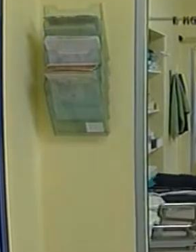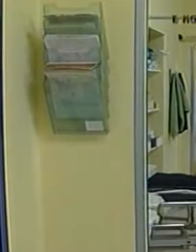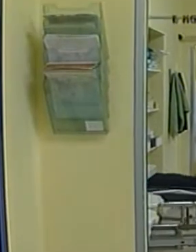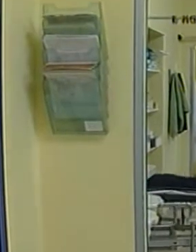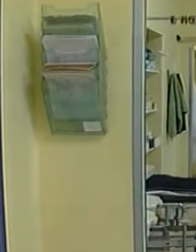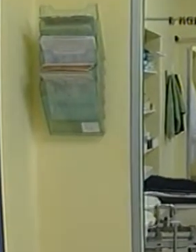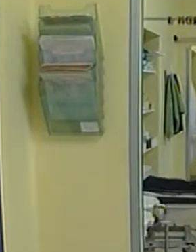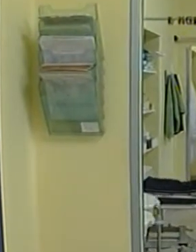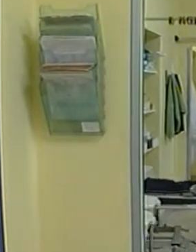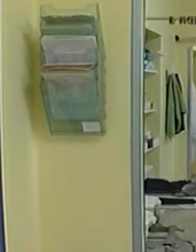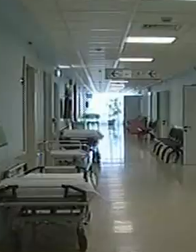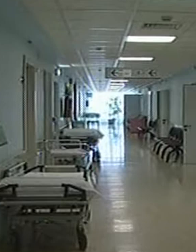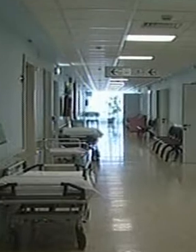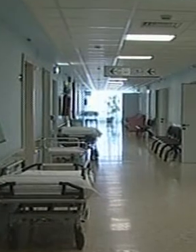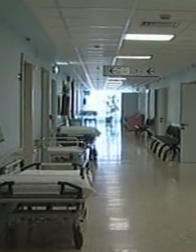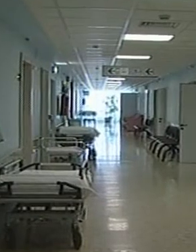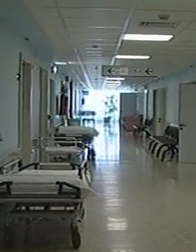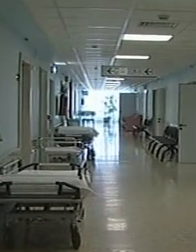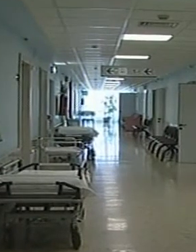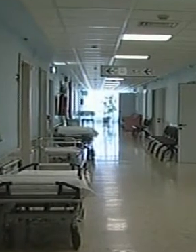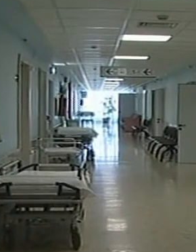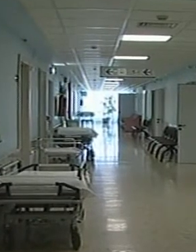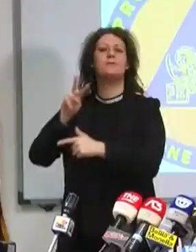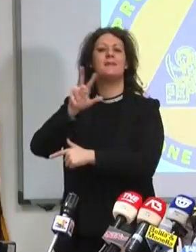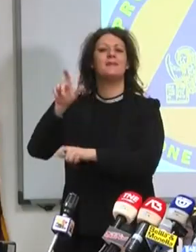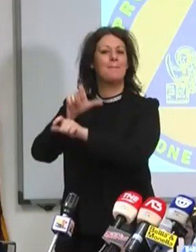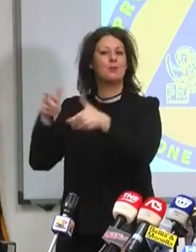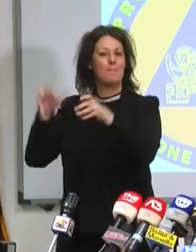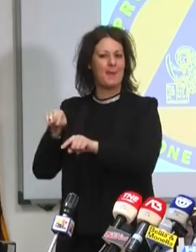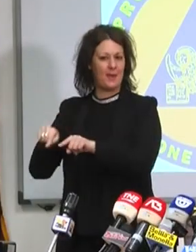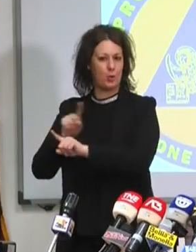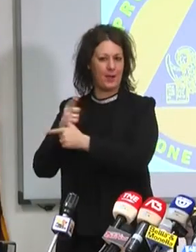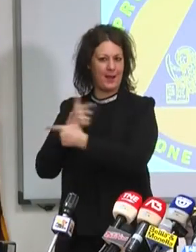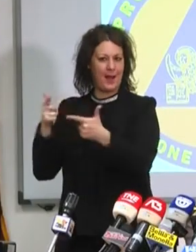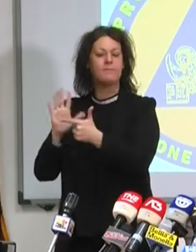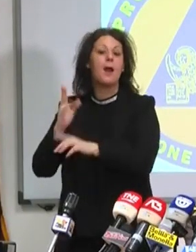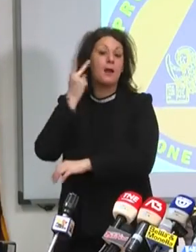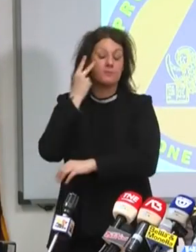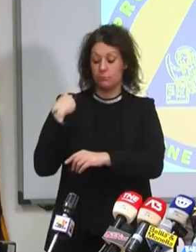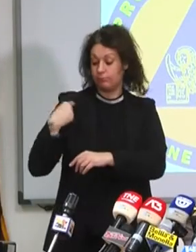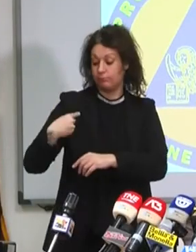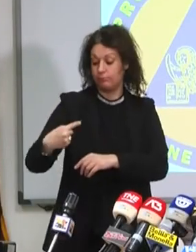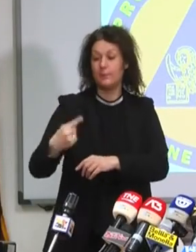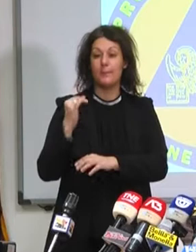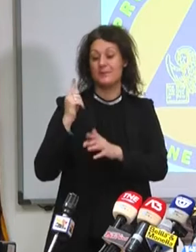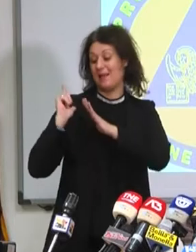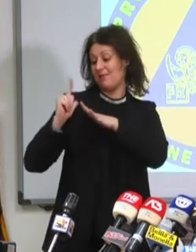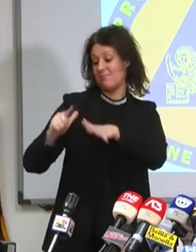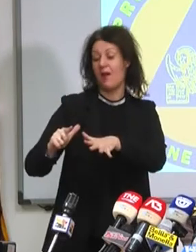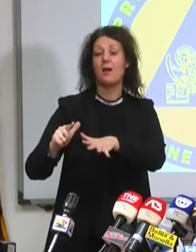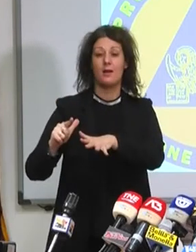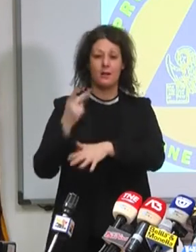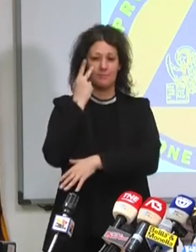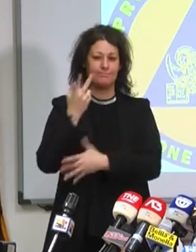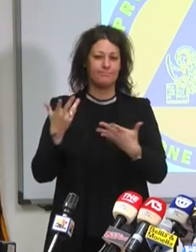dell'emergenza coronavirus. Lo conferma anche l'assessore alla sanità, Manuela Lanzarin. Avete visto che in questi giorni, nelle ultime settimane,